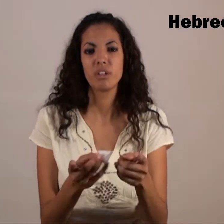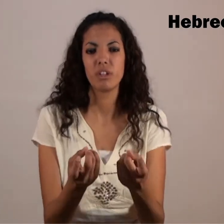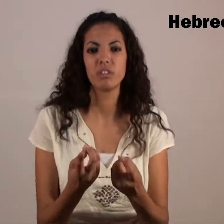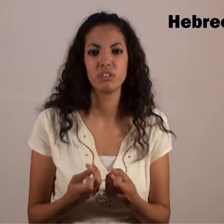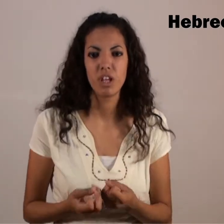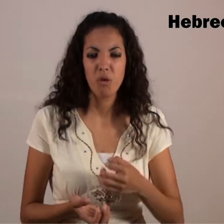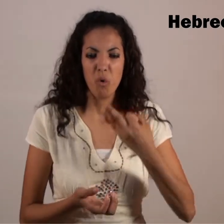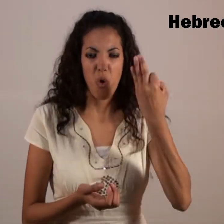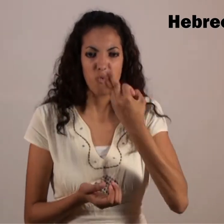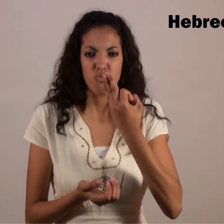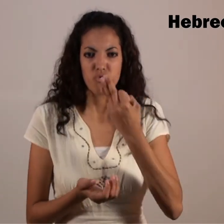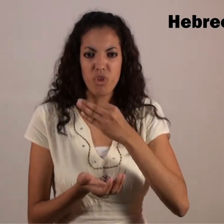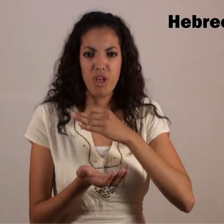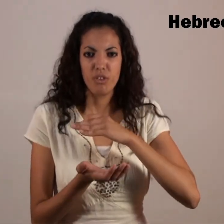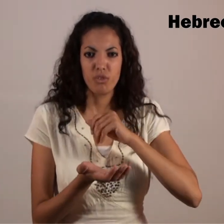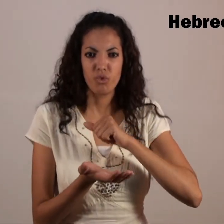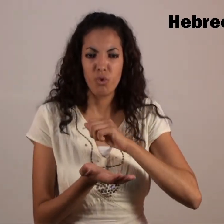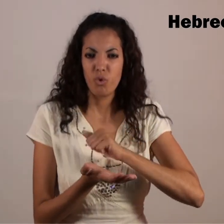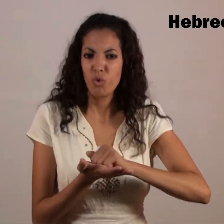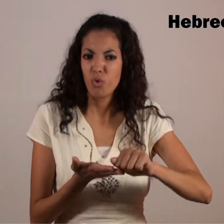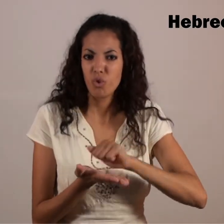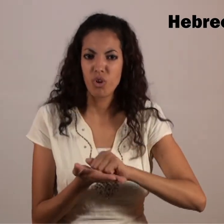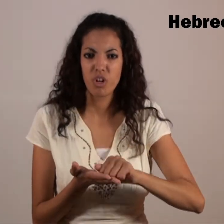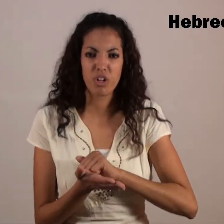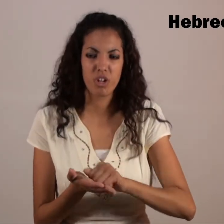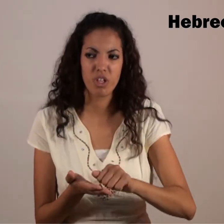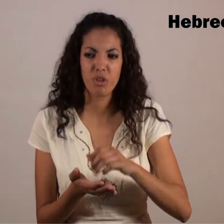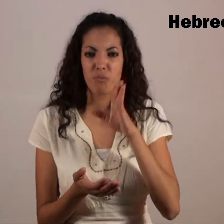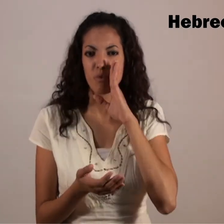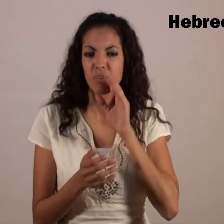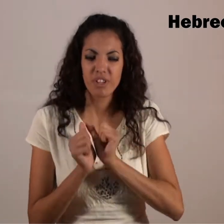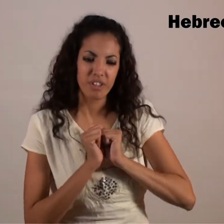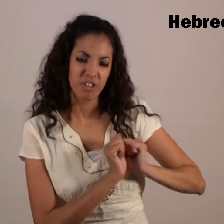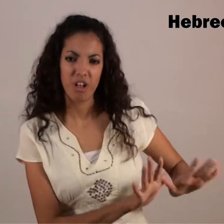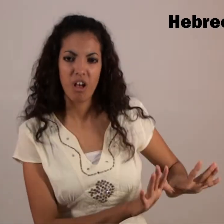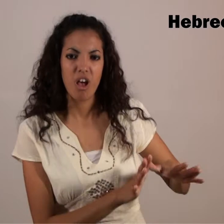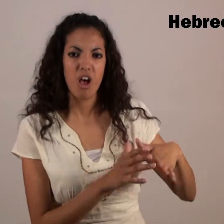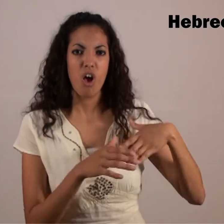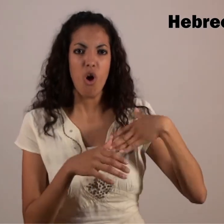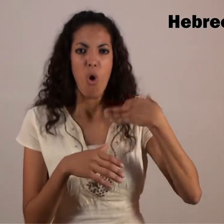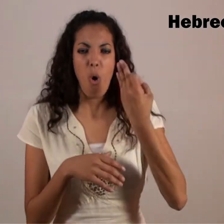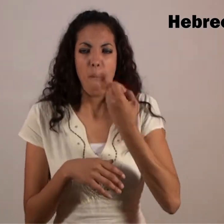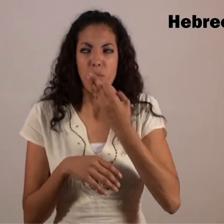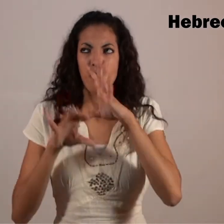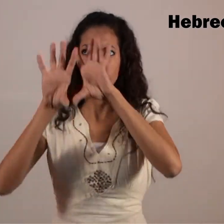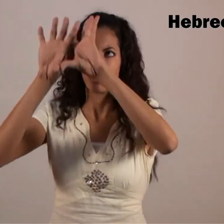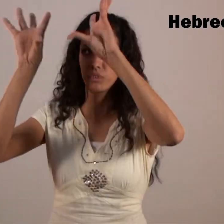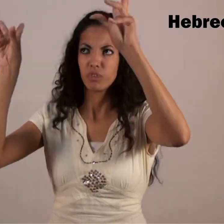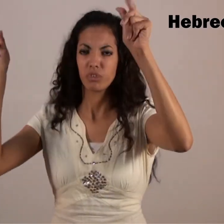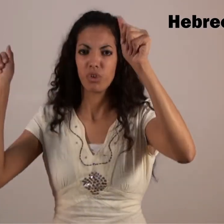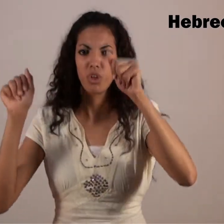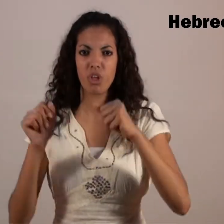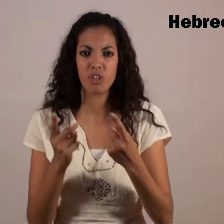mancha, apartado de los pecadores y hecho más sublime que los cielos, que no tiene necesidad cada día,